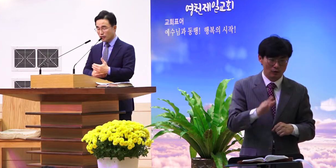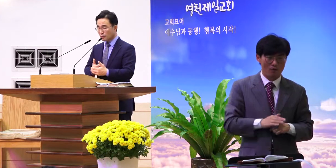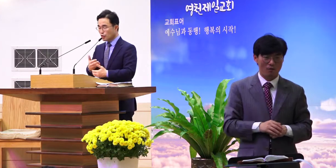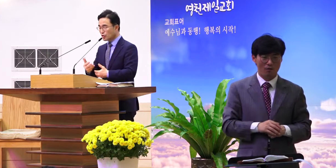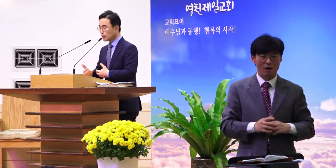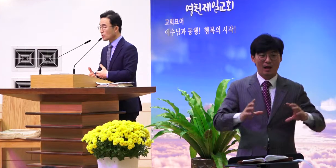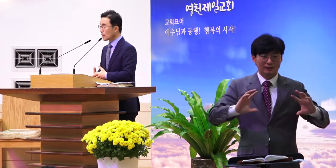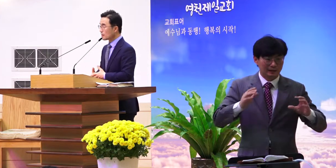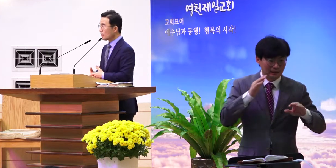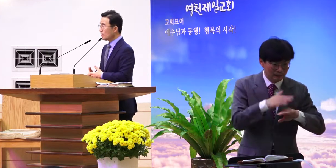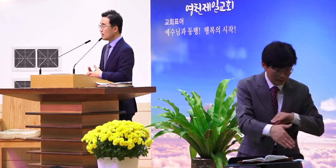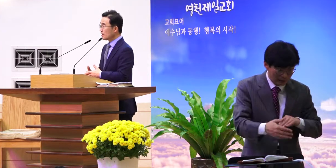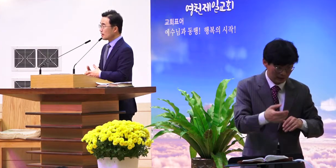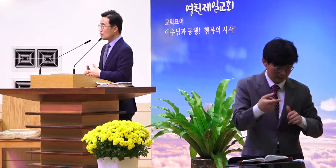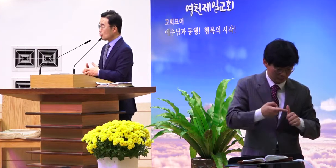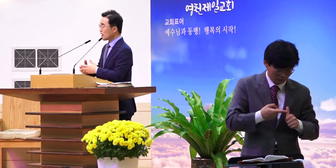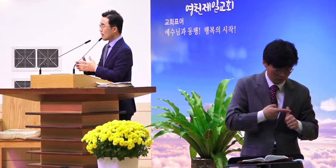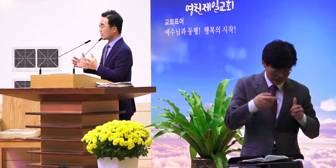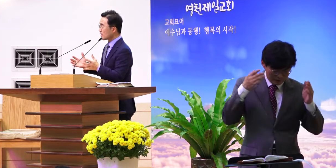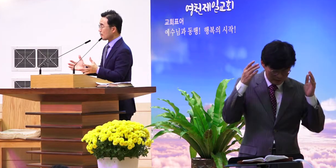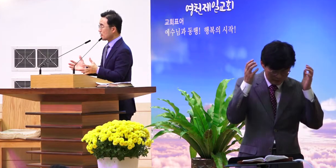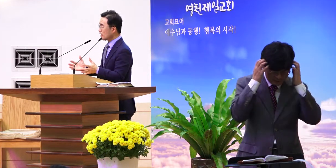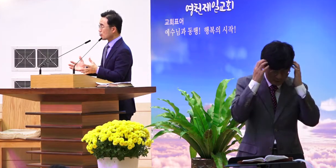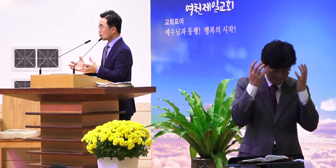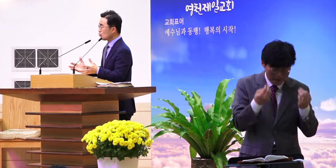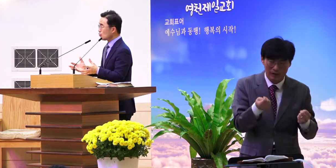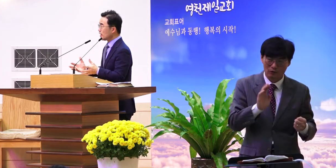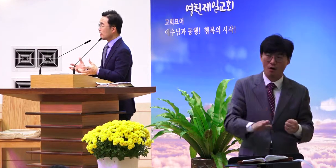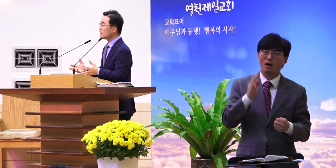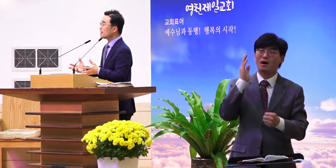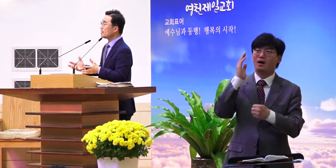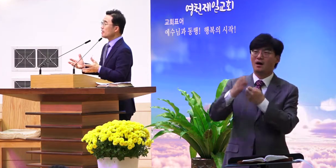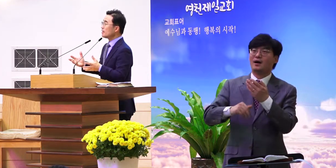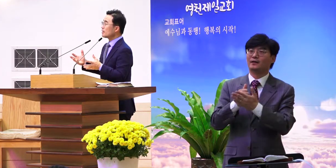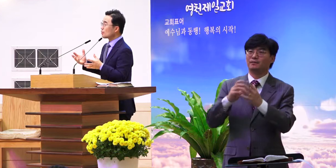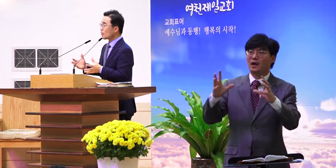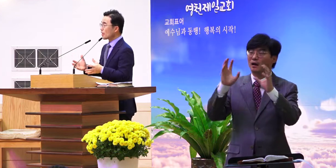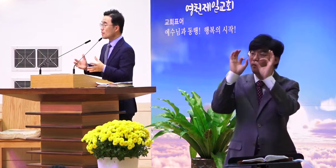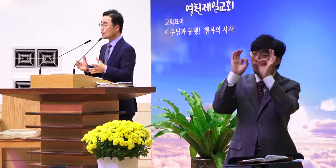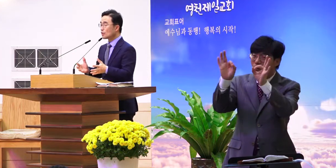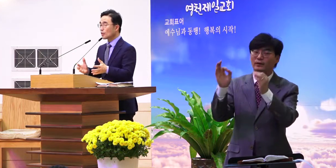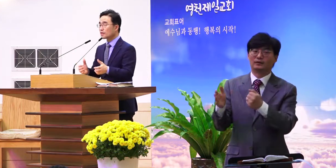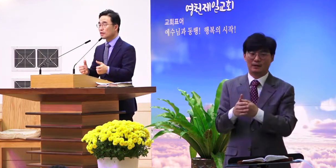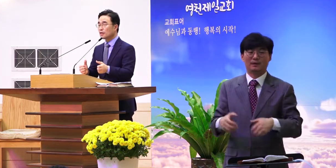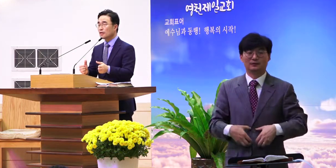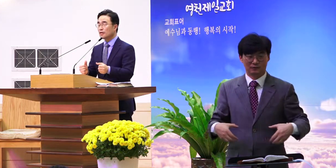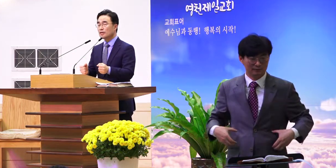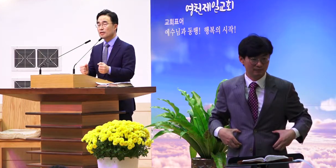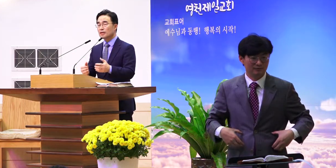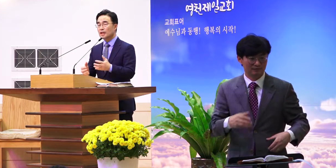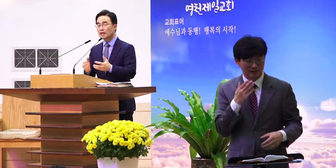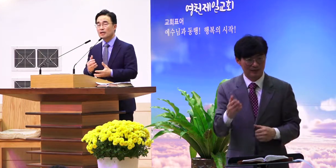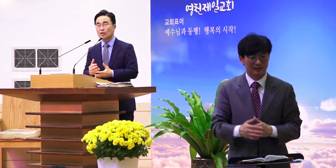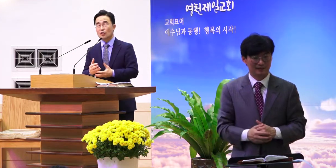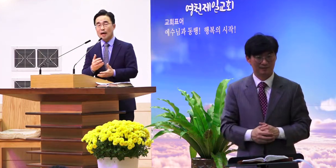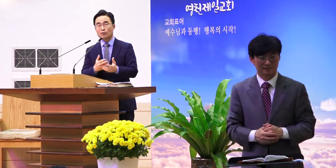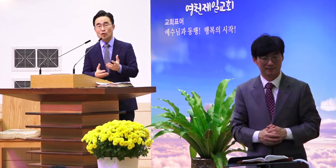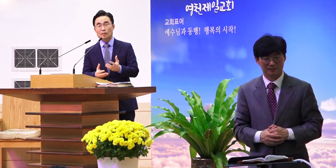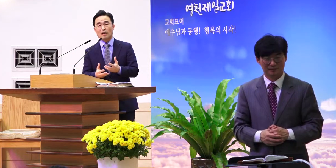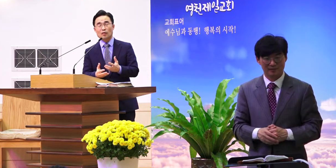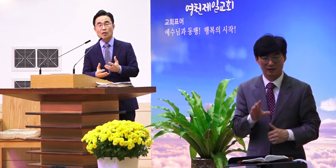변화된 그런 모습을 통해서 주변의 많은 사람들이 충분히 초대교회 성도들을 통해서